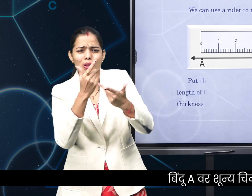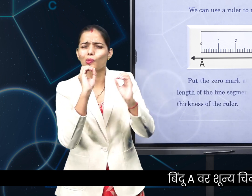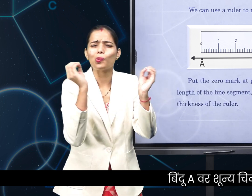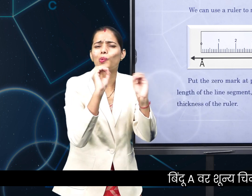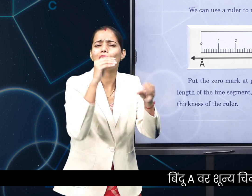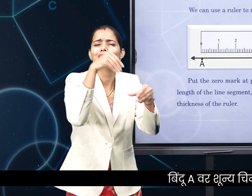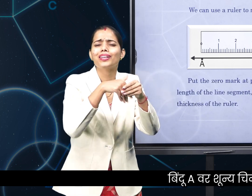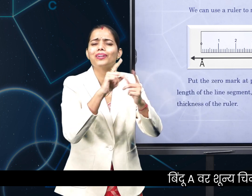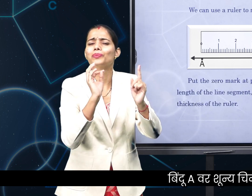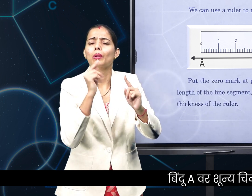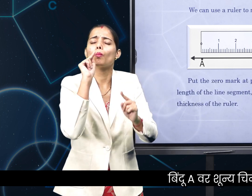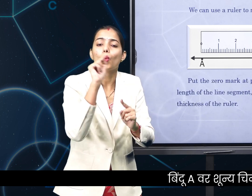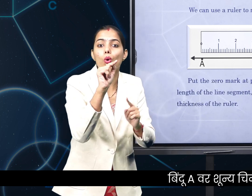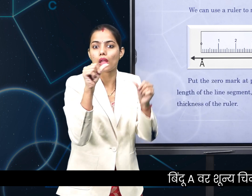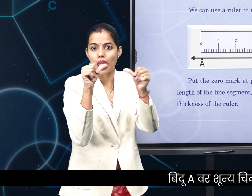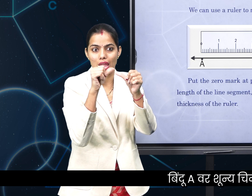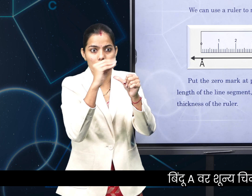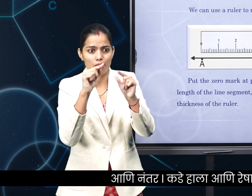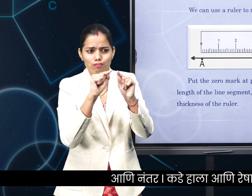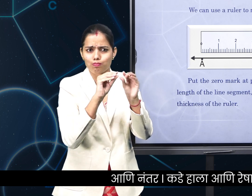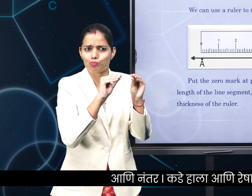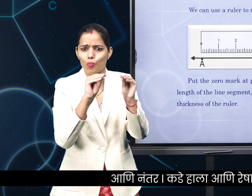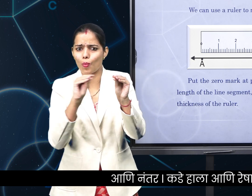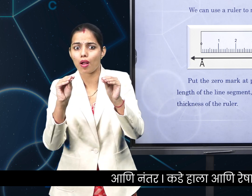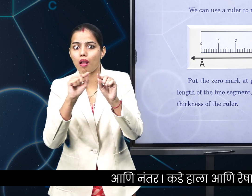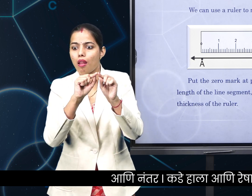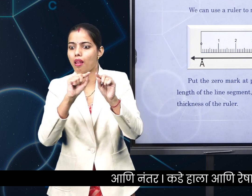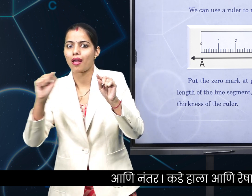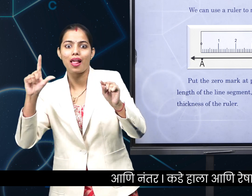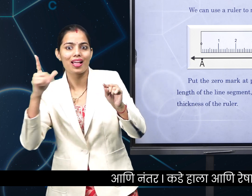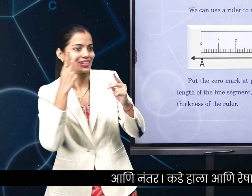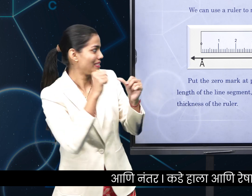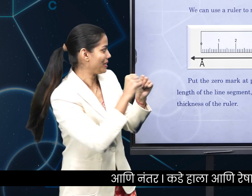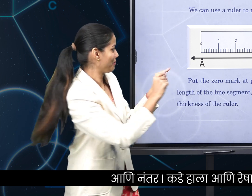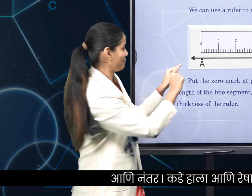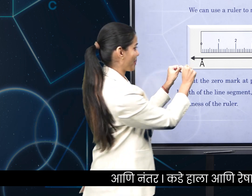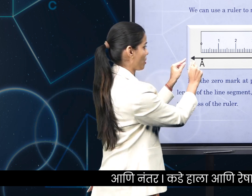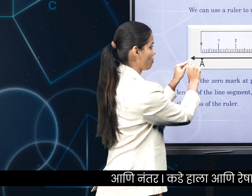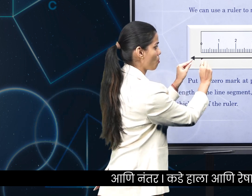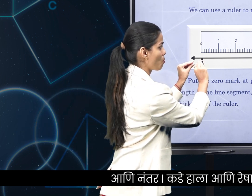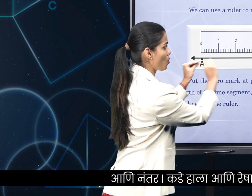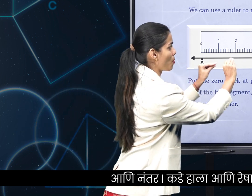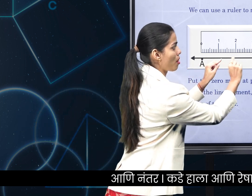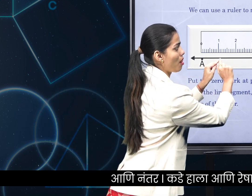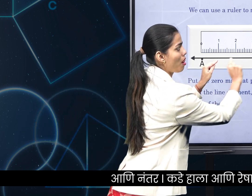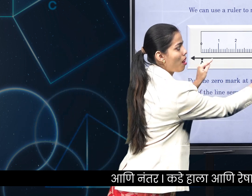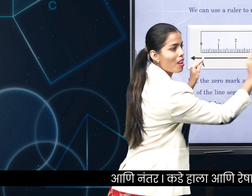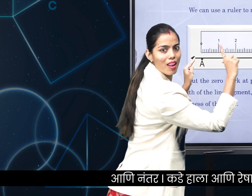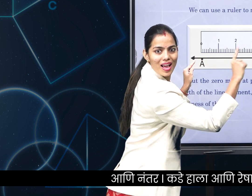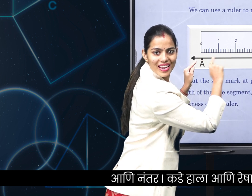बिंदू A वर 0 चिन्ह ठेवा आणि नंतर L कडे हाला आणि रेषाखंडाची लांबी मोजा.